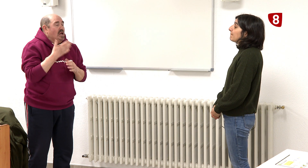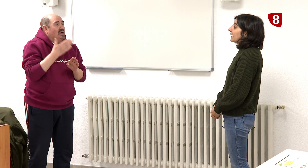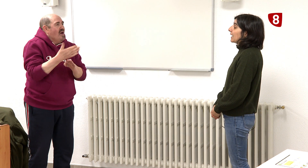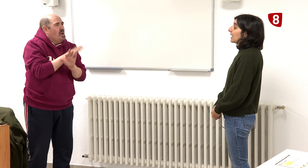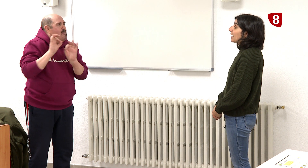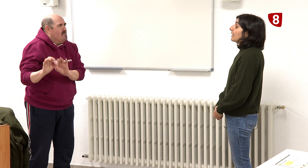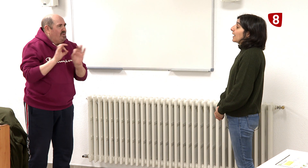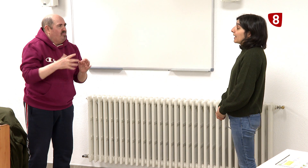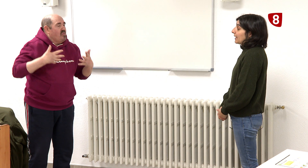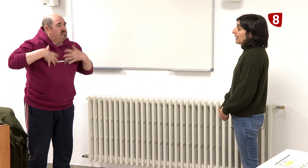para